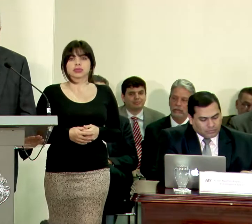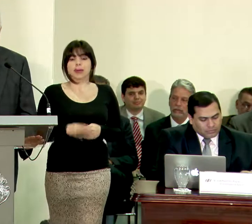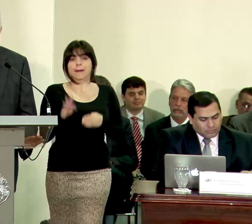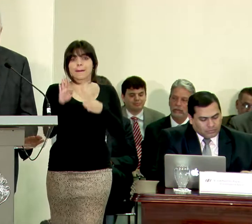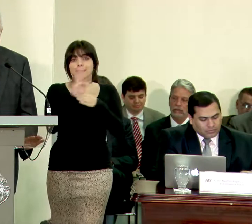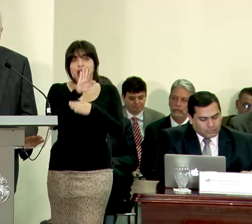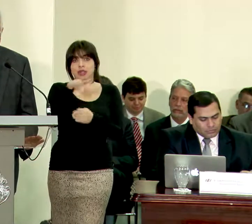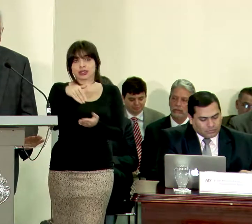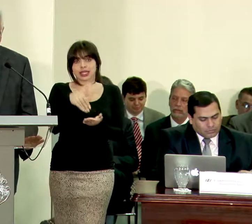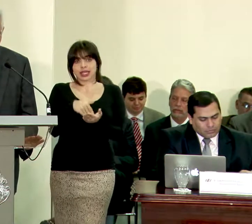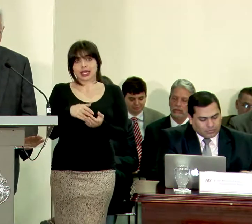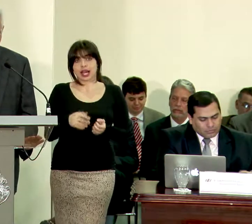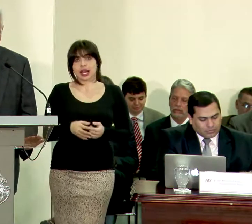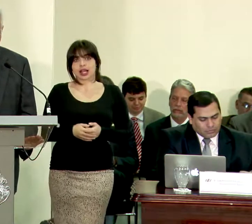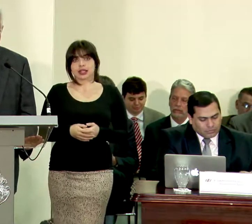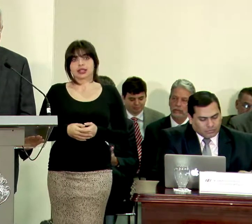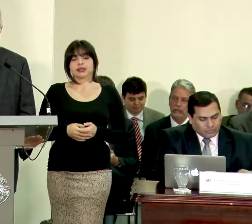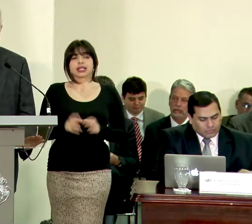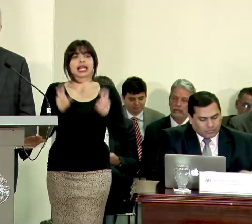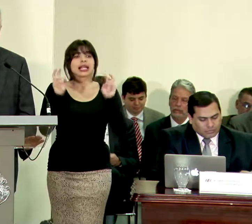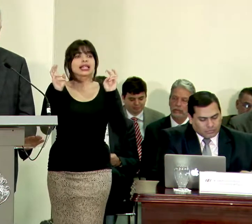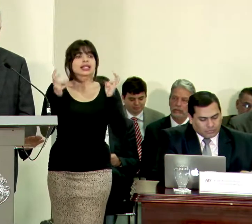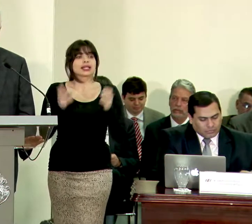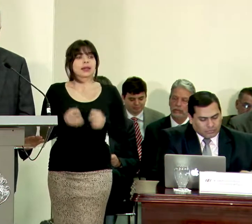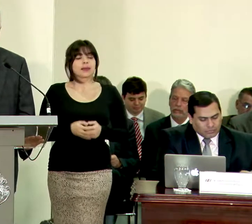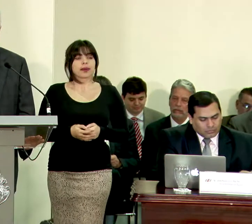El Banco Central, en materia